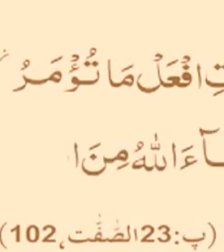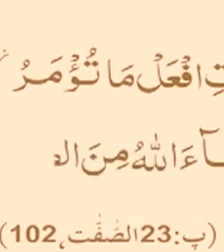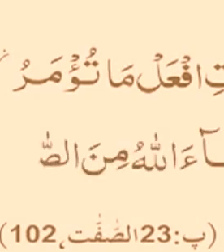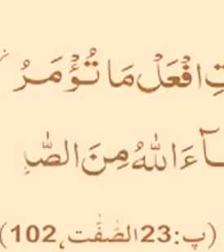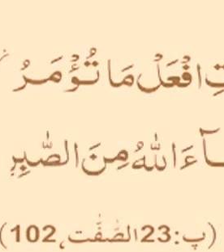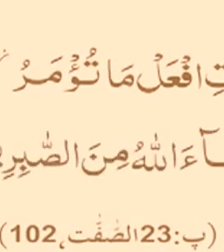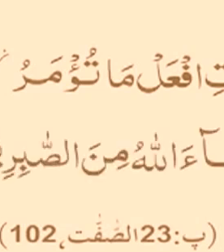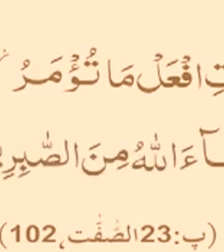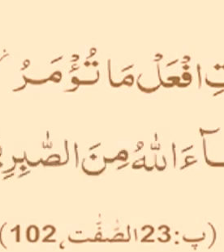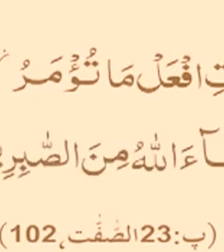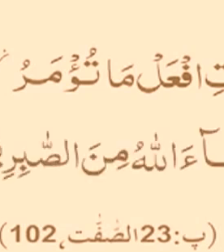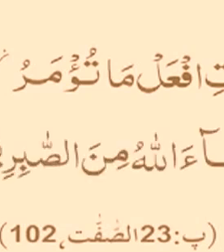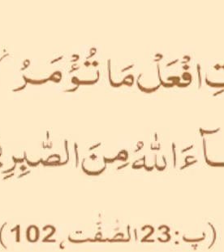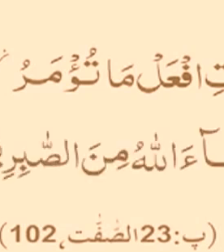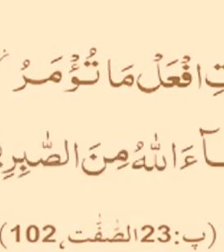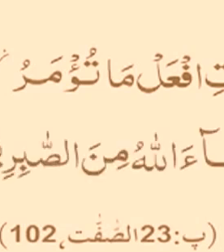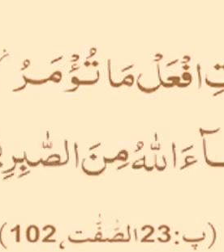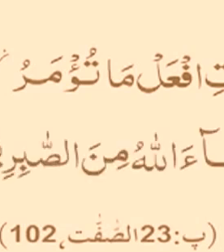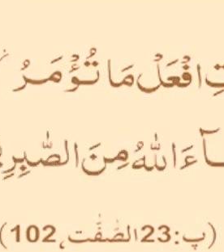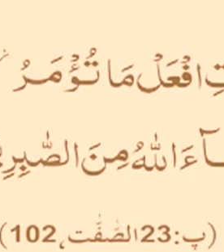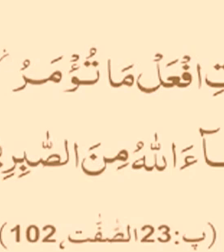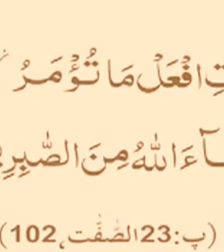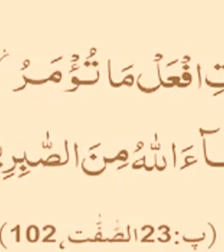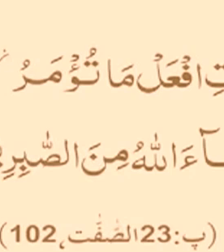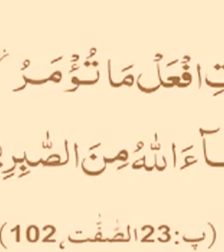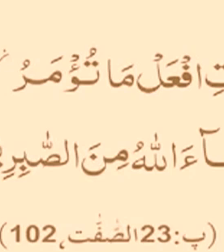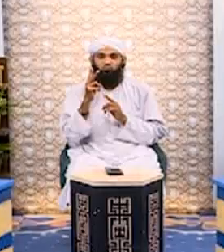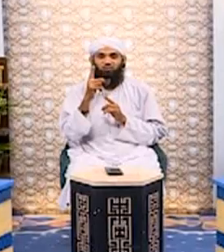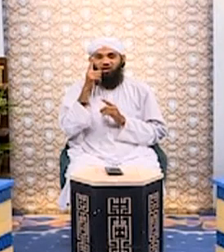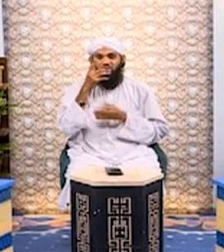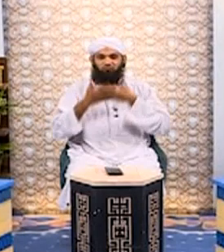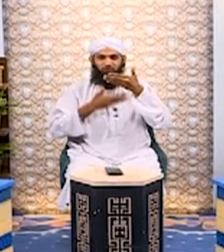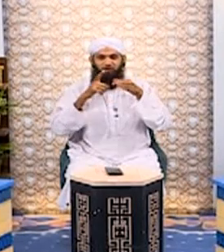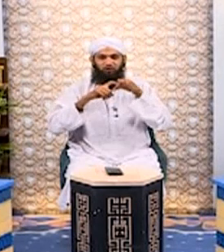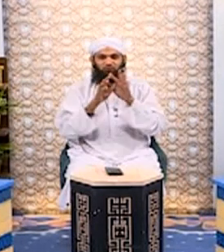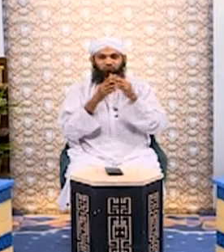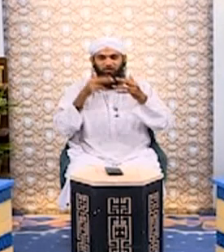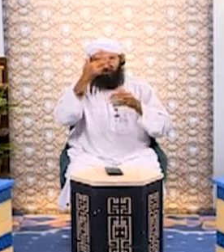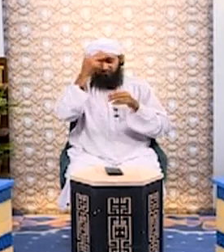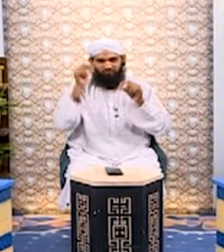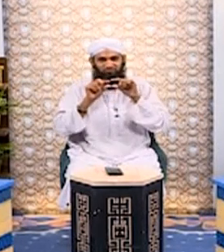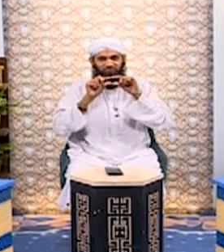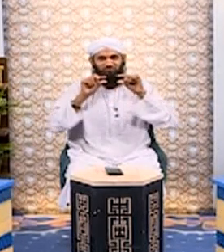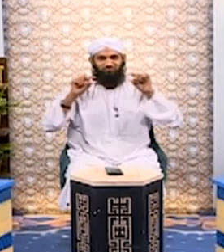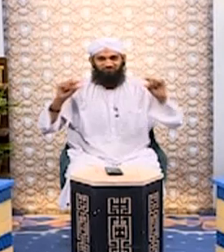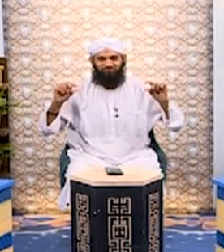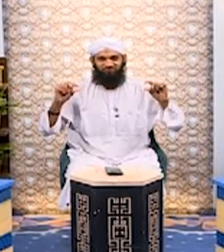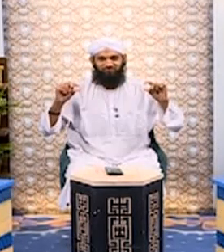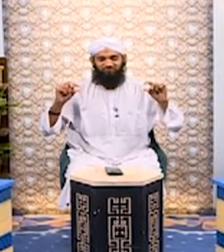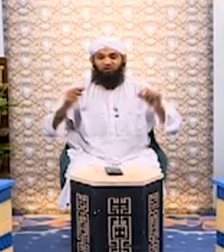شاء الله من الصابرين۔ ترجمہ کنز ایمان، کہا اے میرے باپ کیجئے جس بات